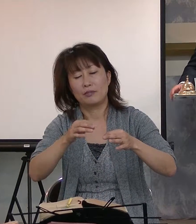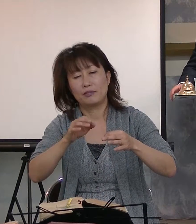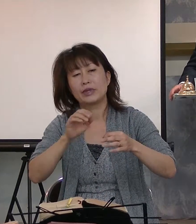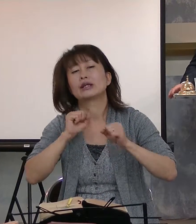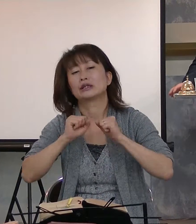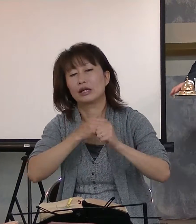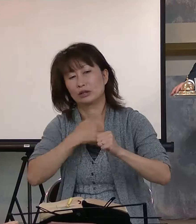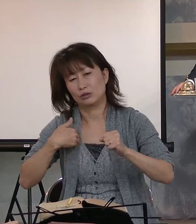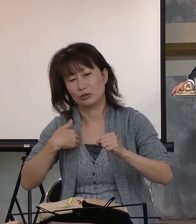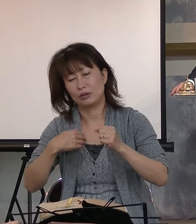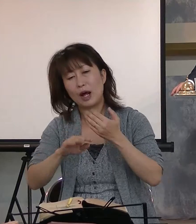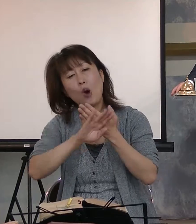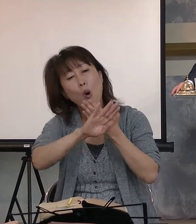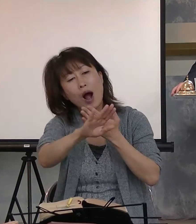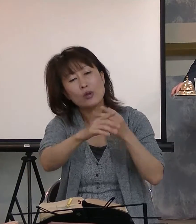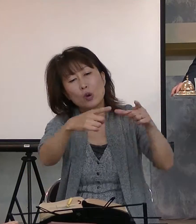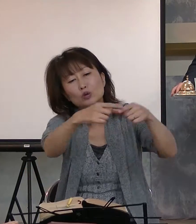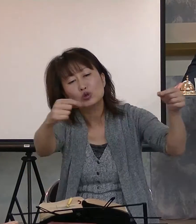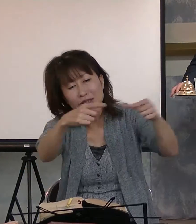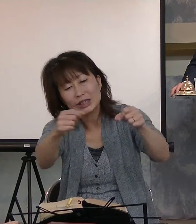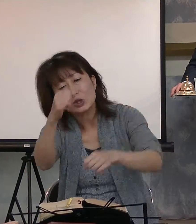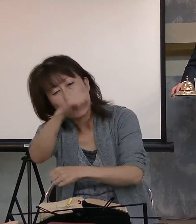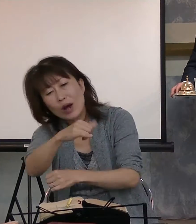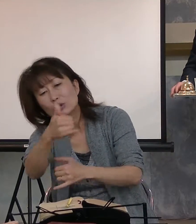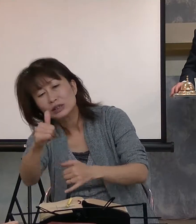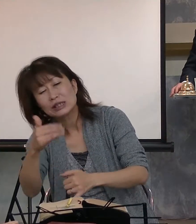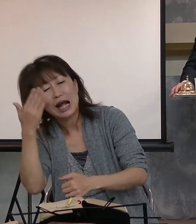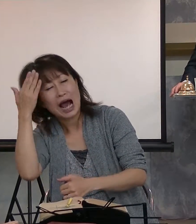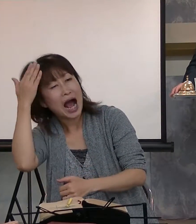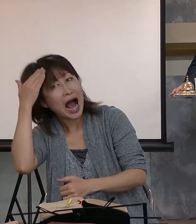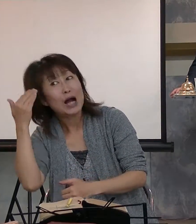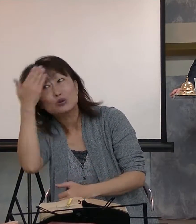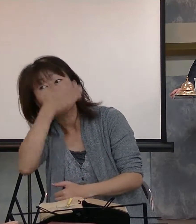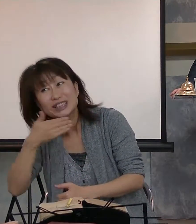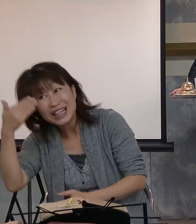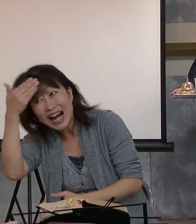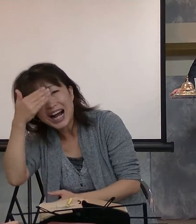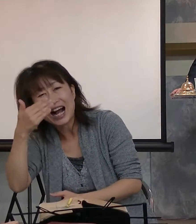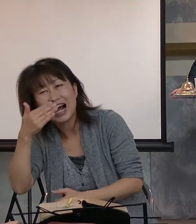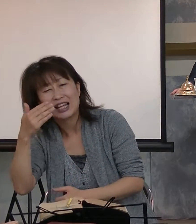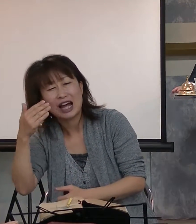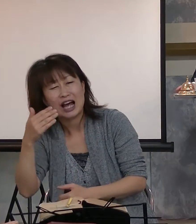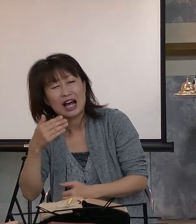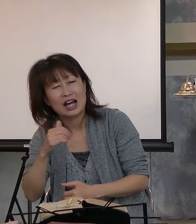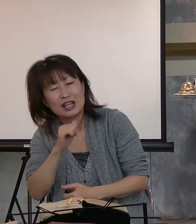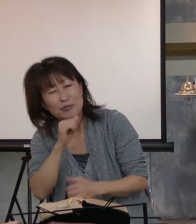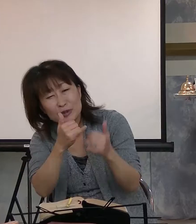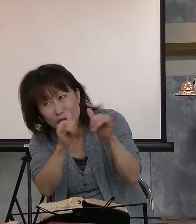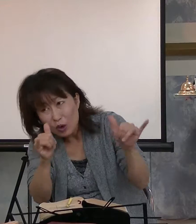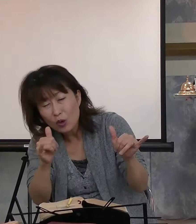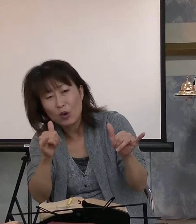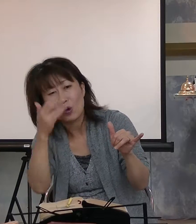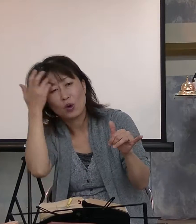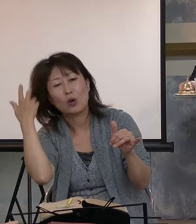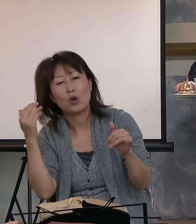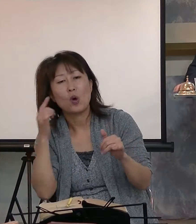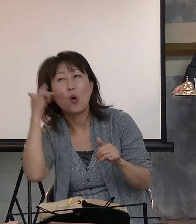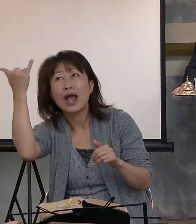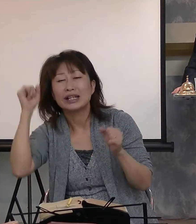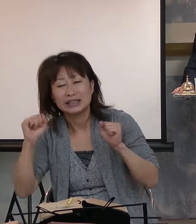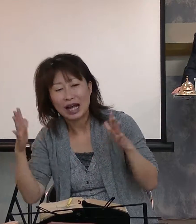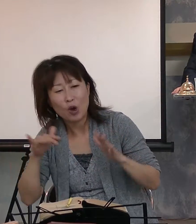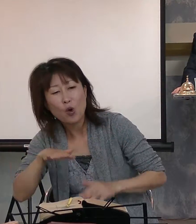や難民の問題や孤児の問題、さまざまな献金が必要なん